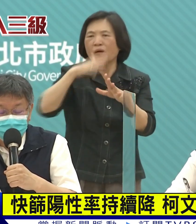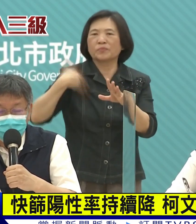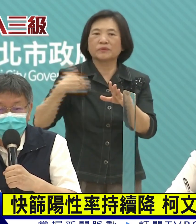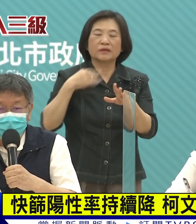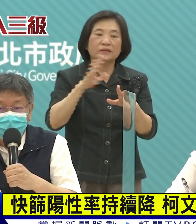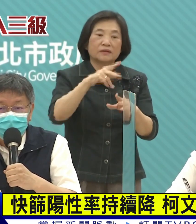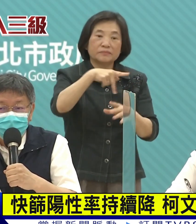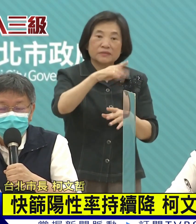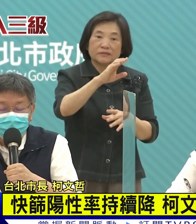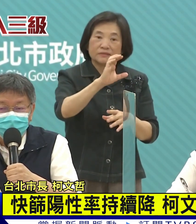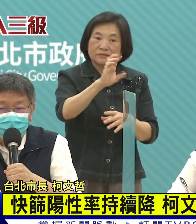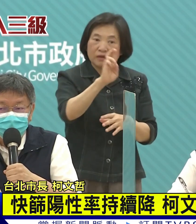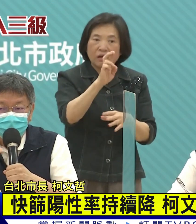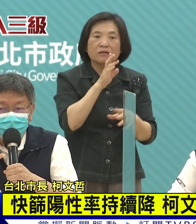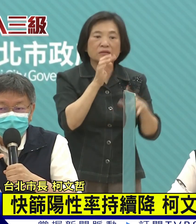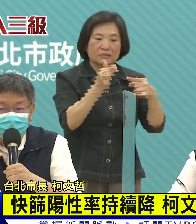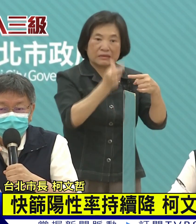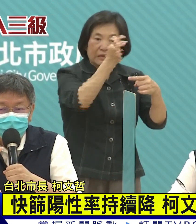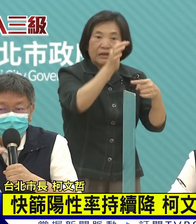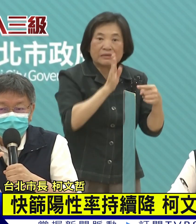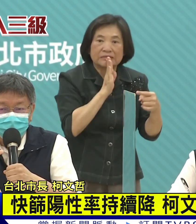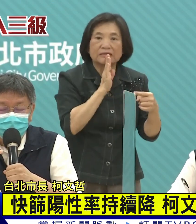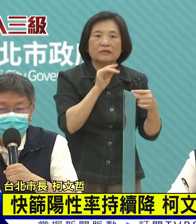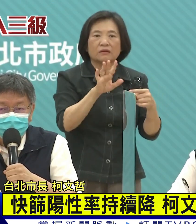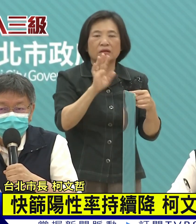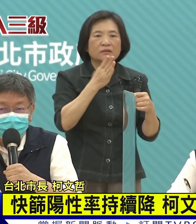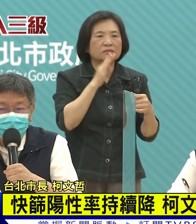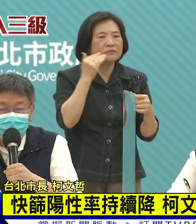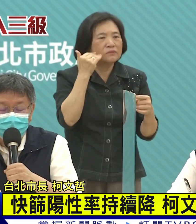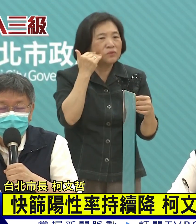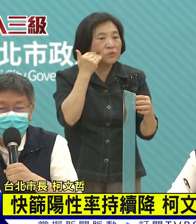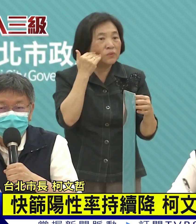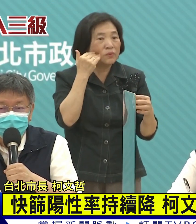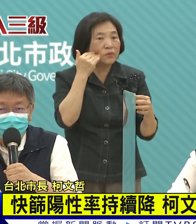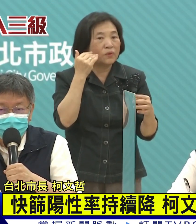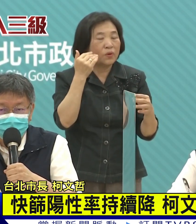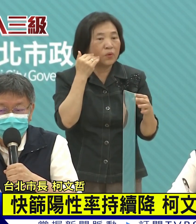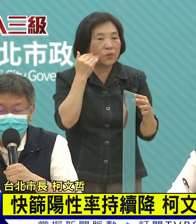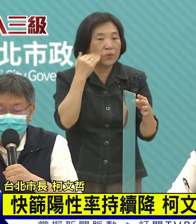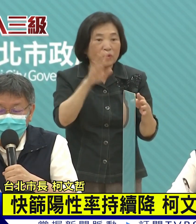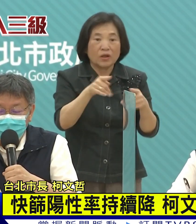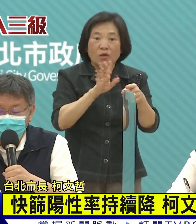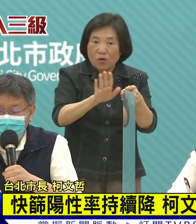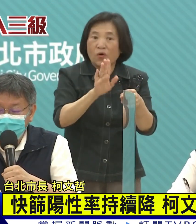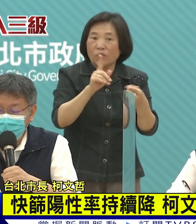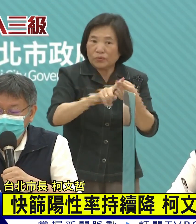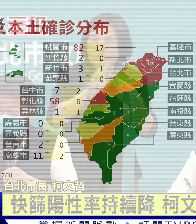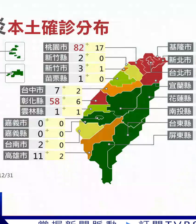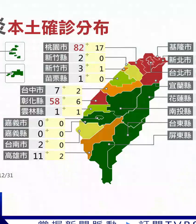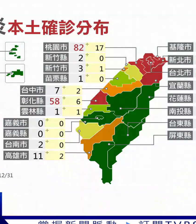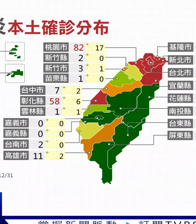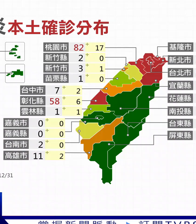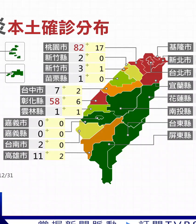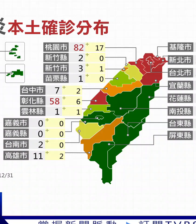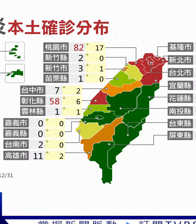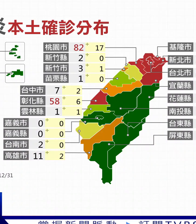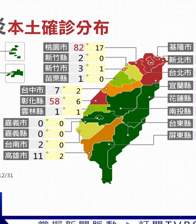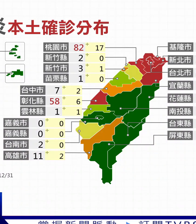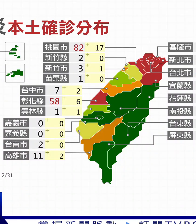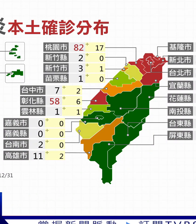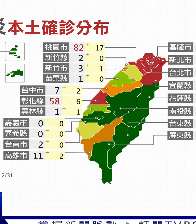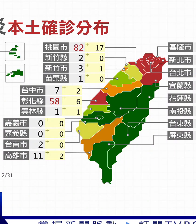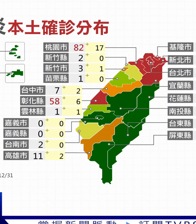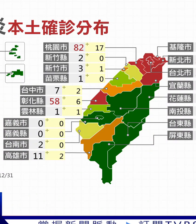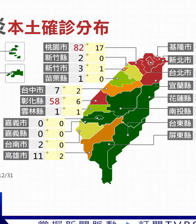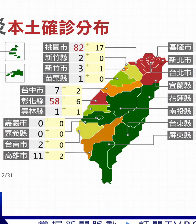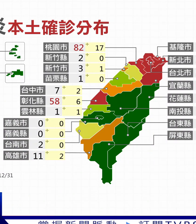PCR 是阳性，这也有。不过通常这种 case 就算有的话，他感染力不强。 新北今天确